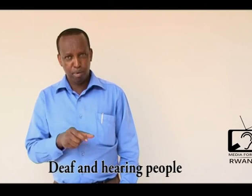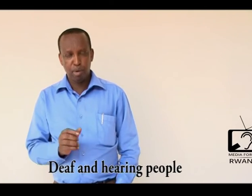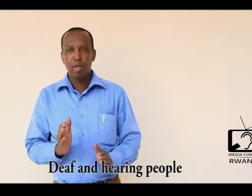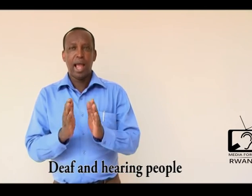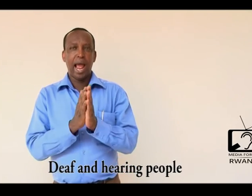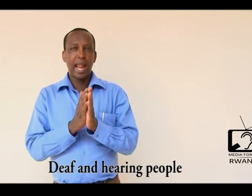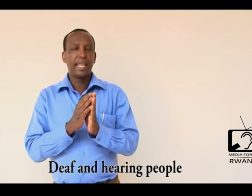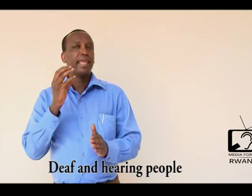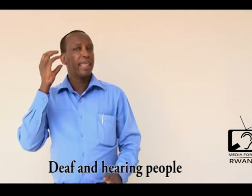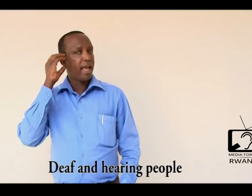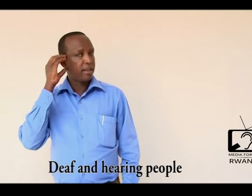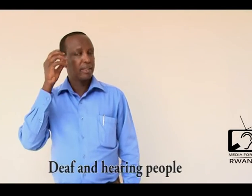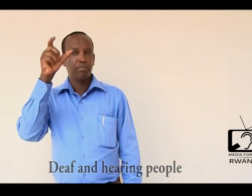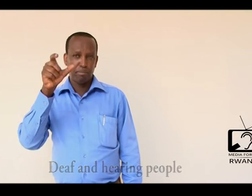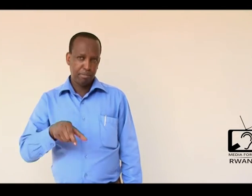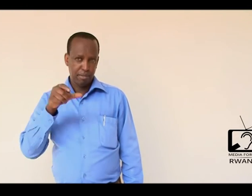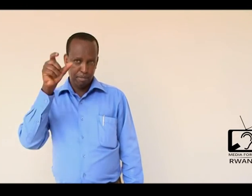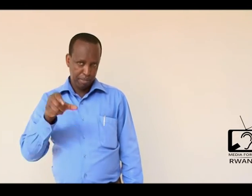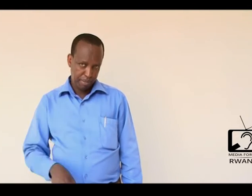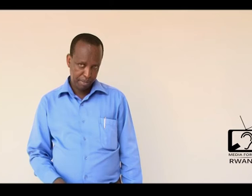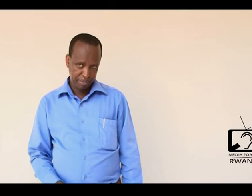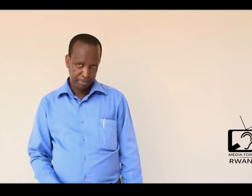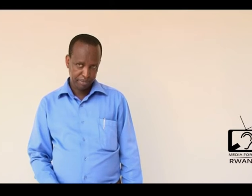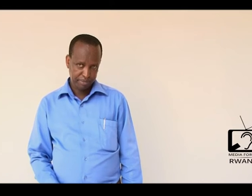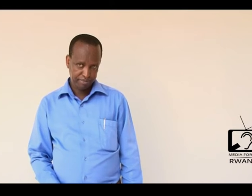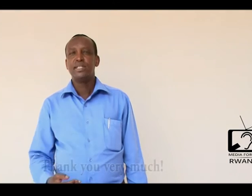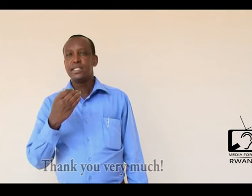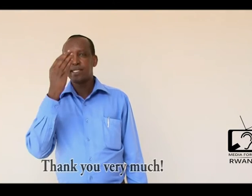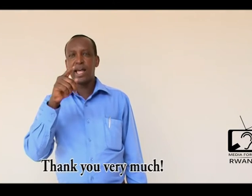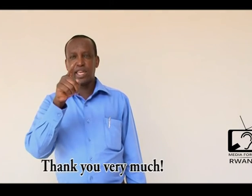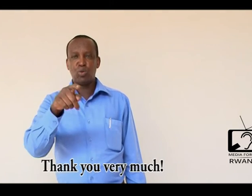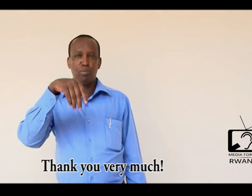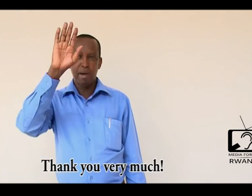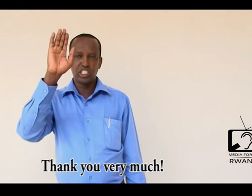batabufite. Murakoze cyane.